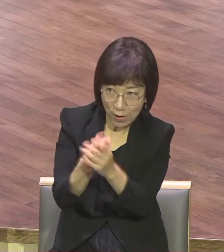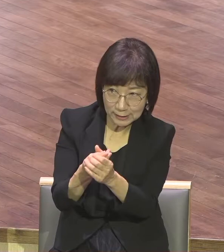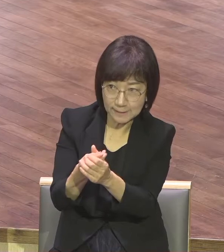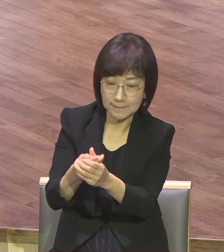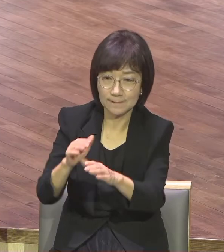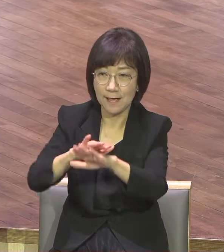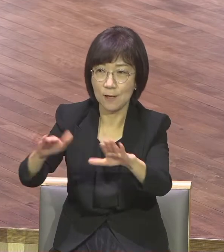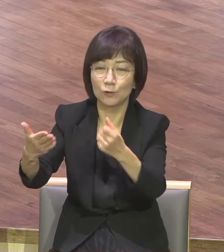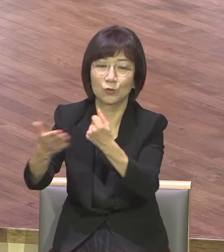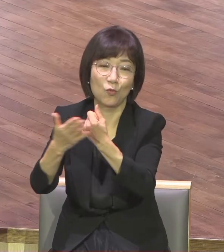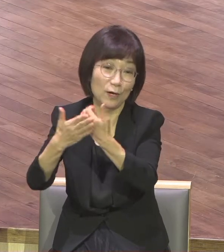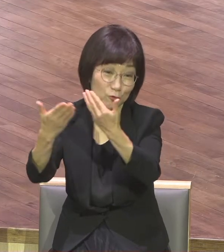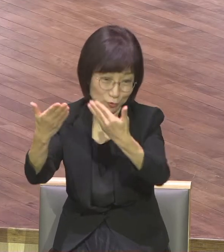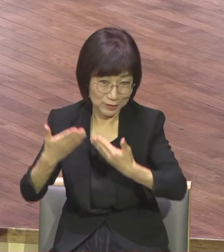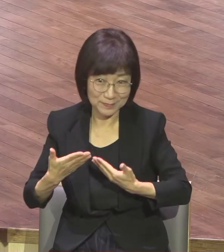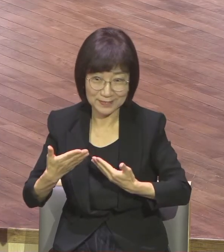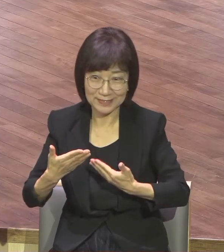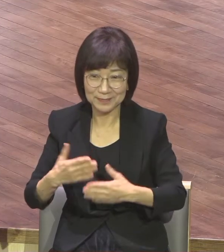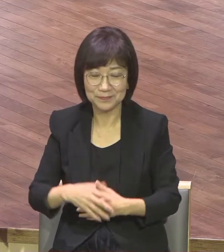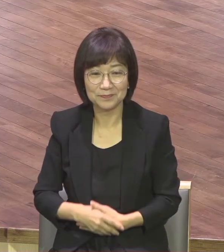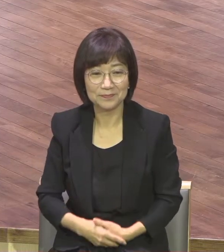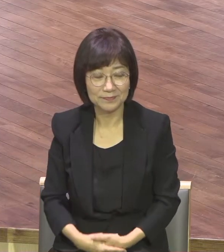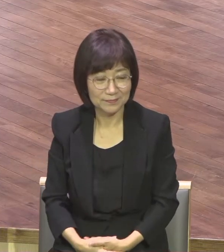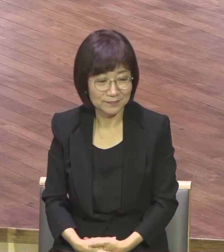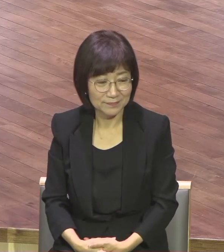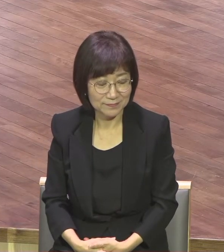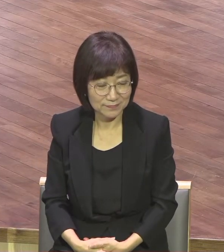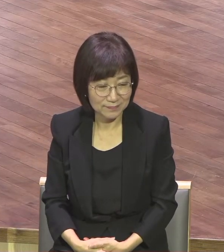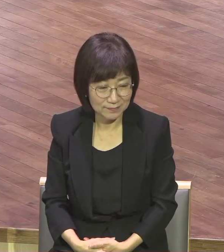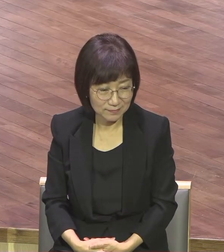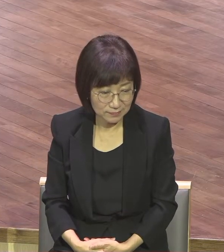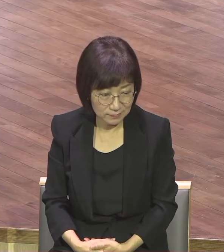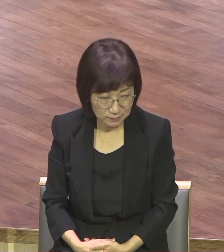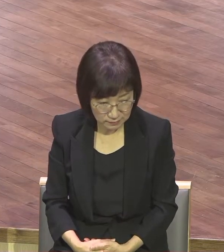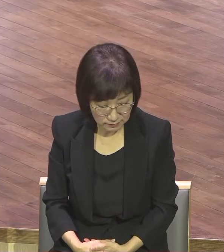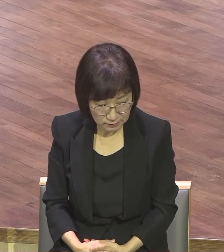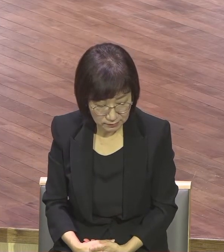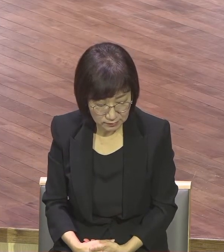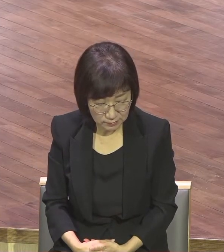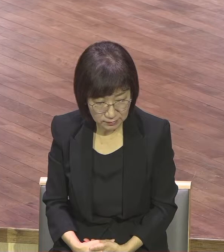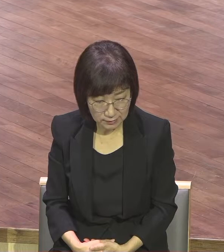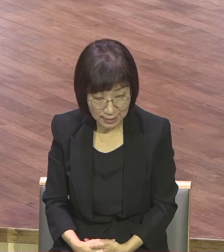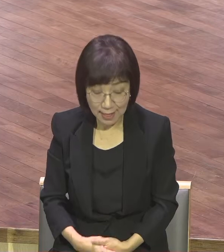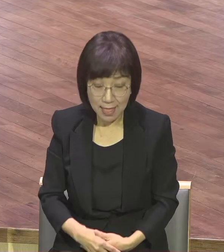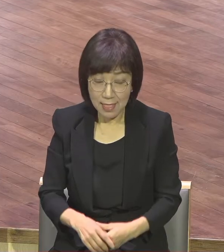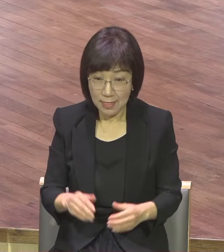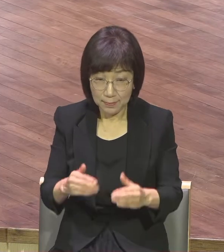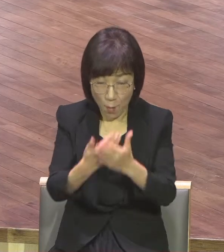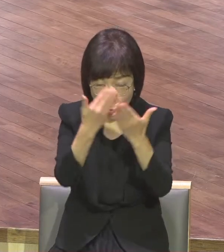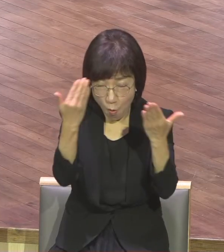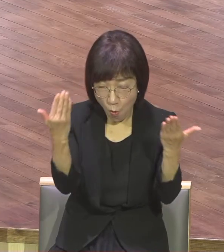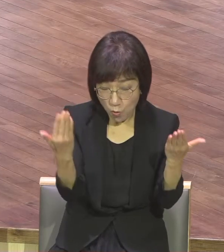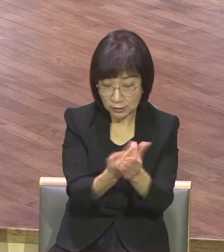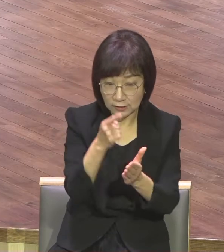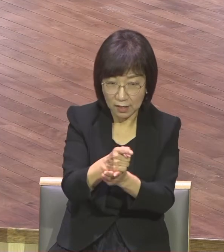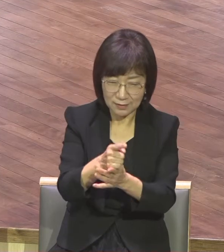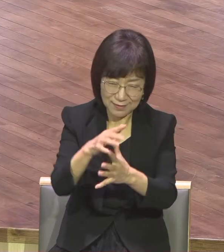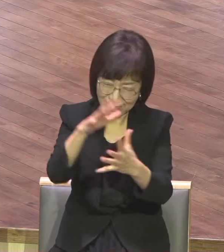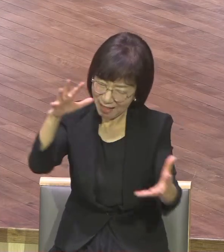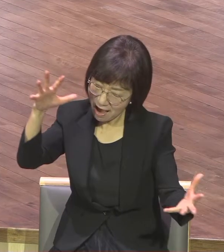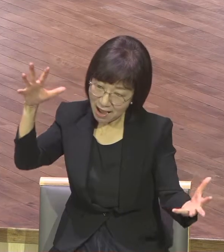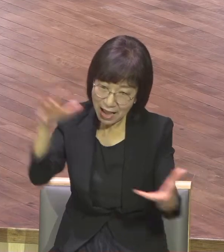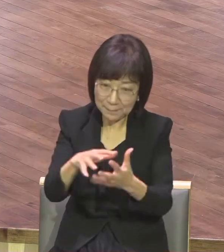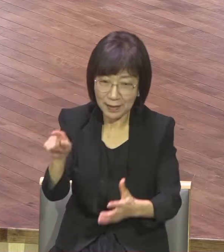주실 것이다. 보상해 주실 것이다. 모든 것을 합력하여 그렇게 선을 이루어